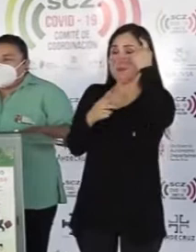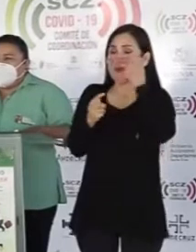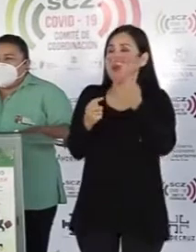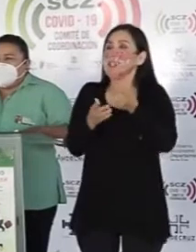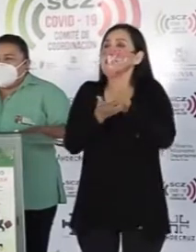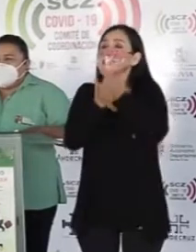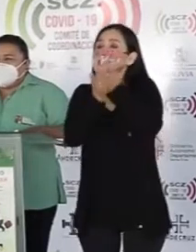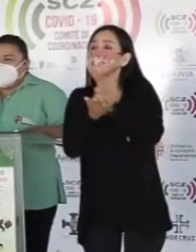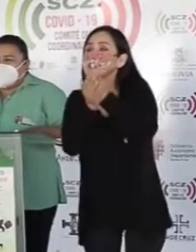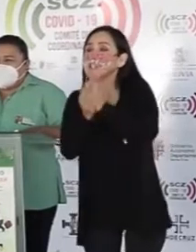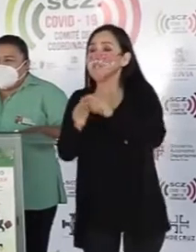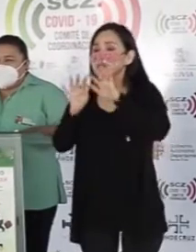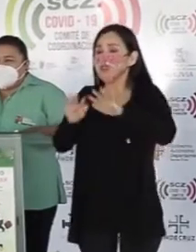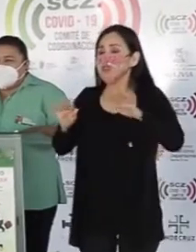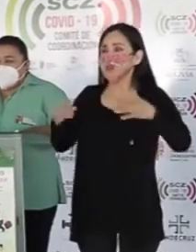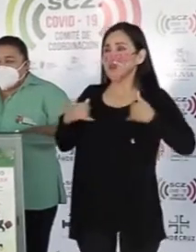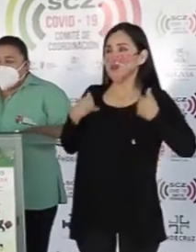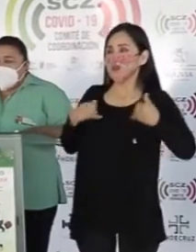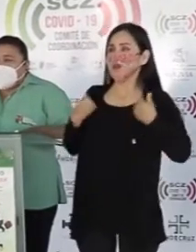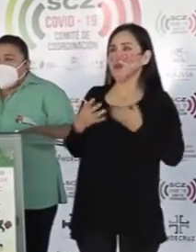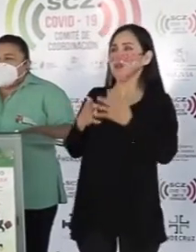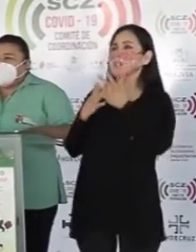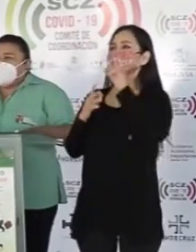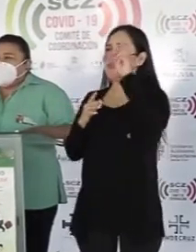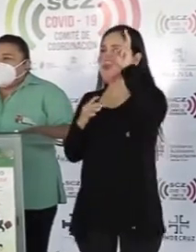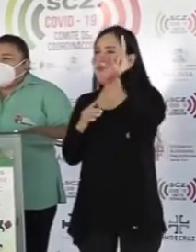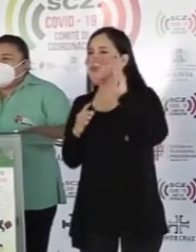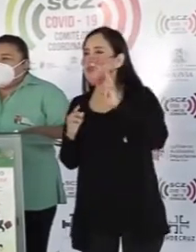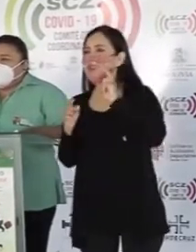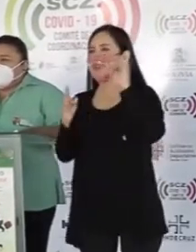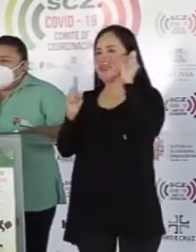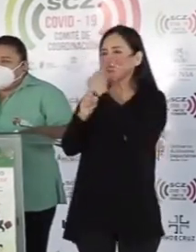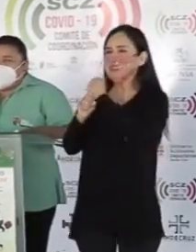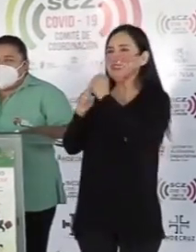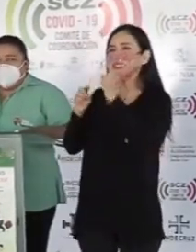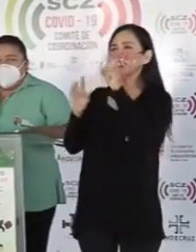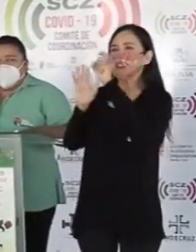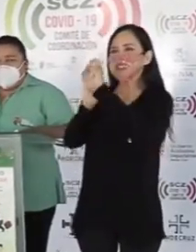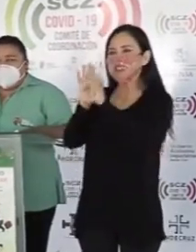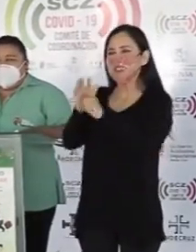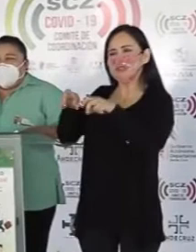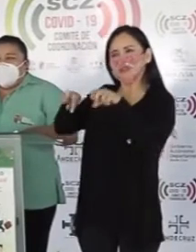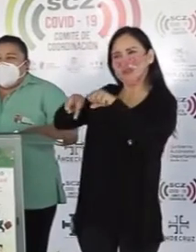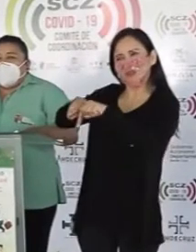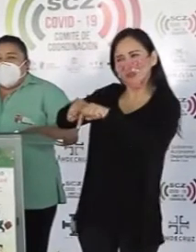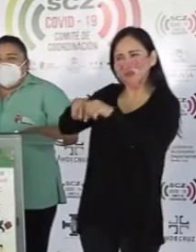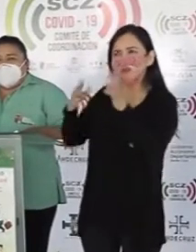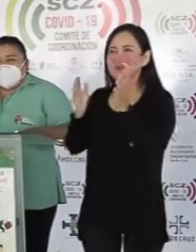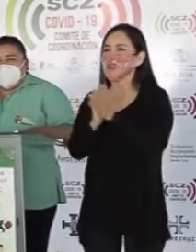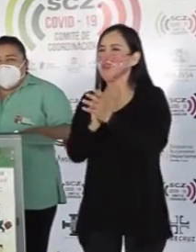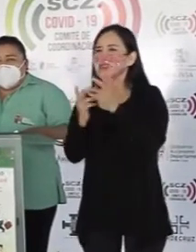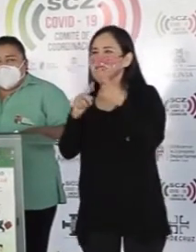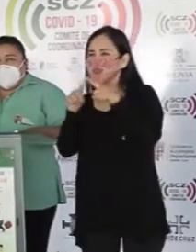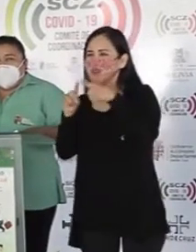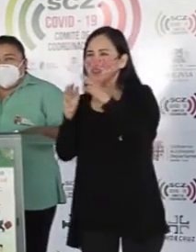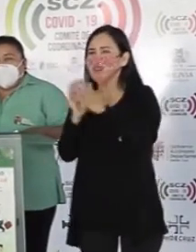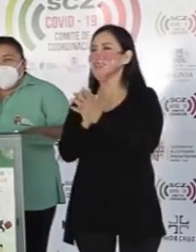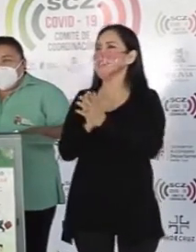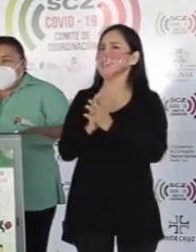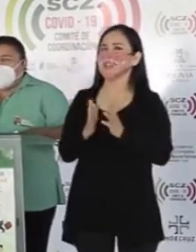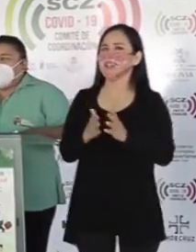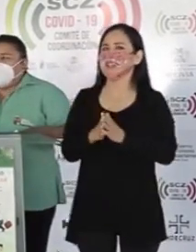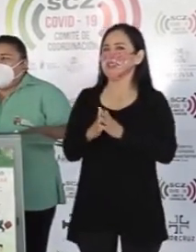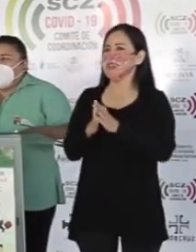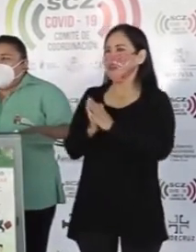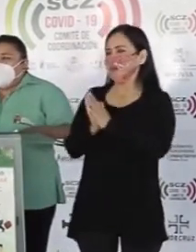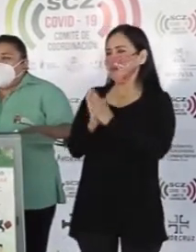para Víctimas de Violencia Sexual. Así también estamos realizando otra actividad en la cual también los invitamos a que